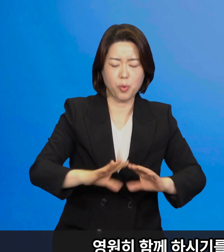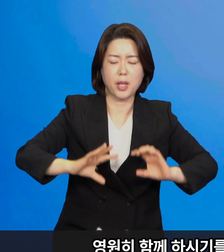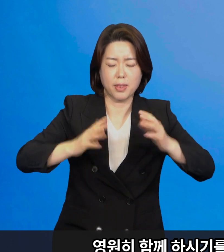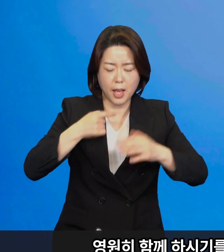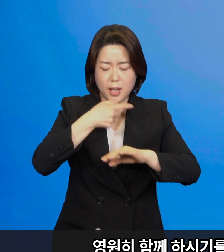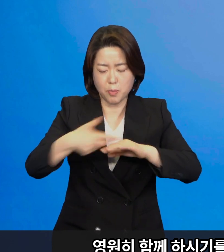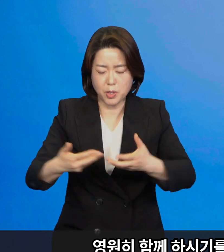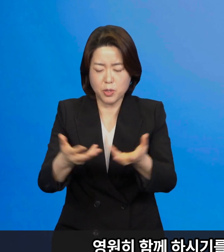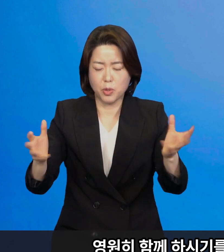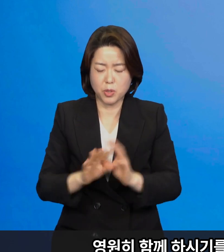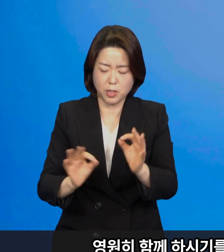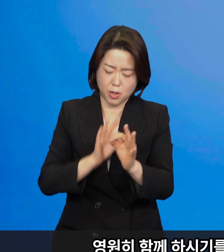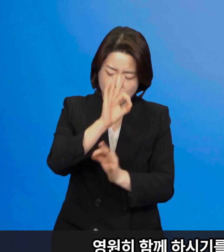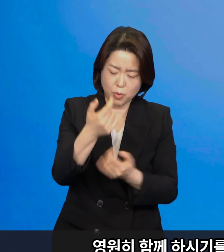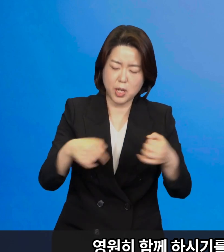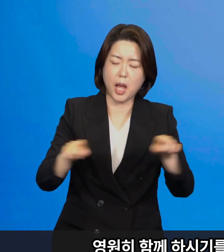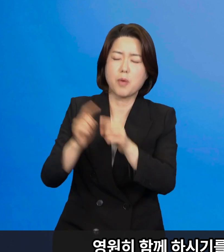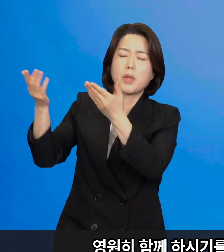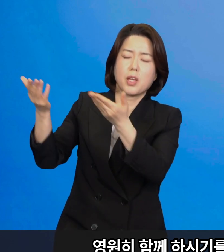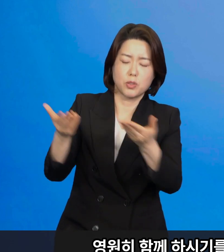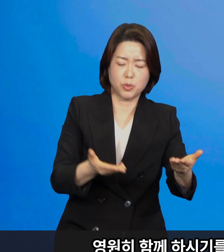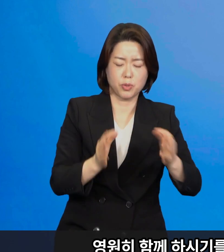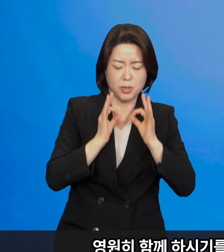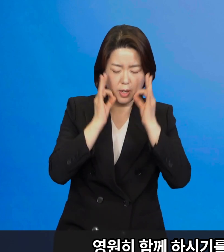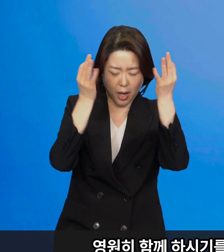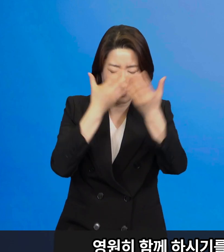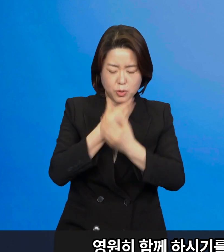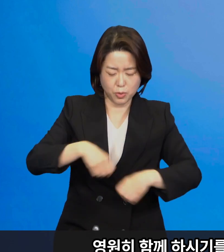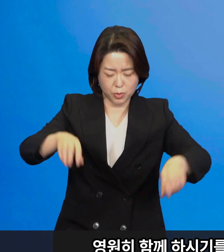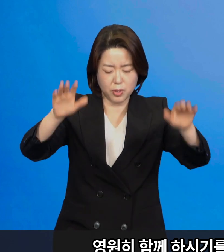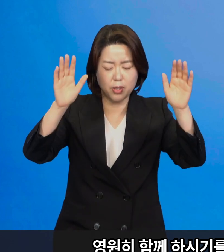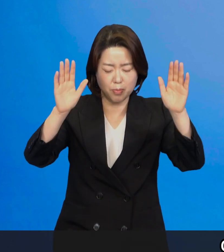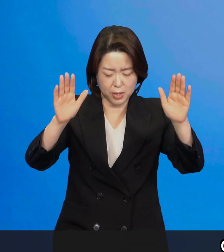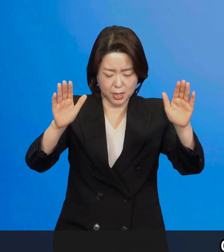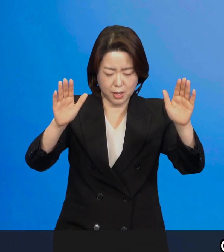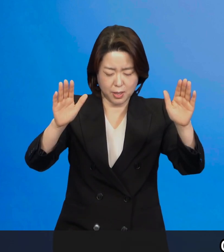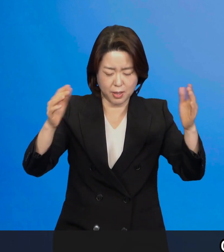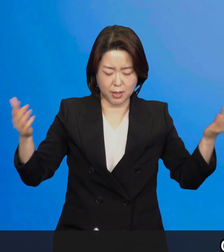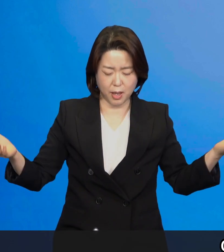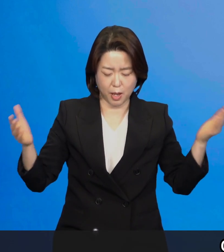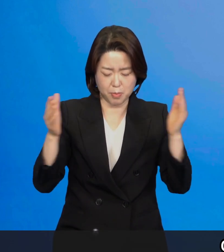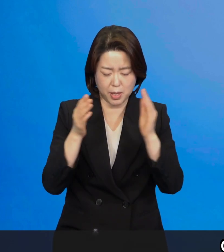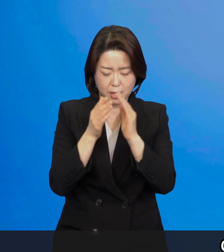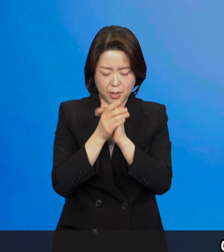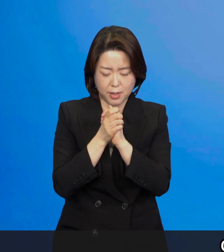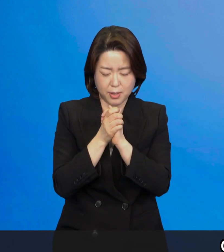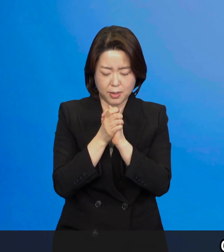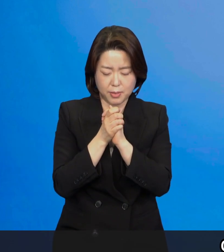가운데 영원히 함께 하시기를 간절히 축원하옵나이다. 아멘.